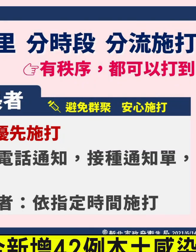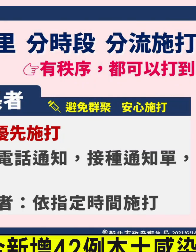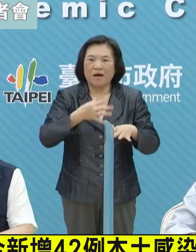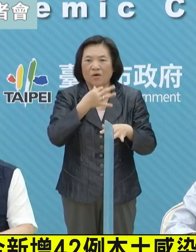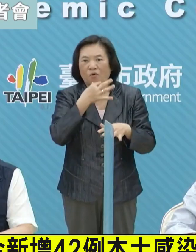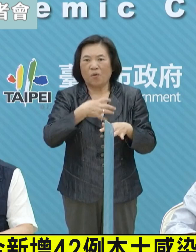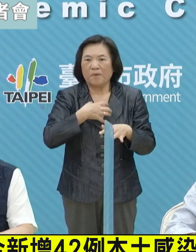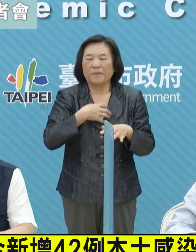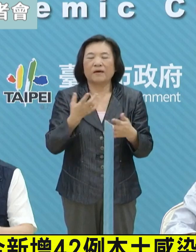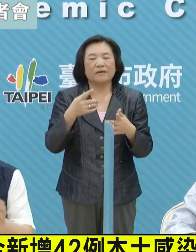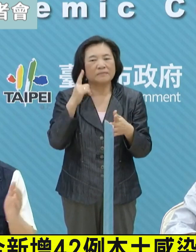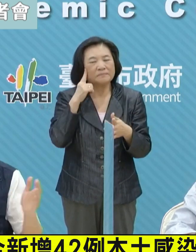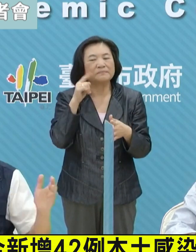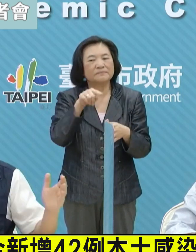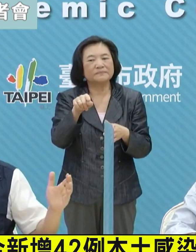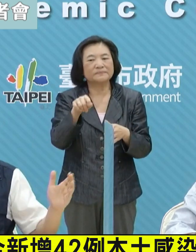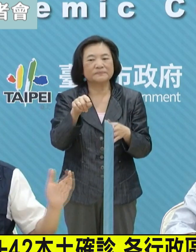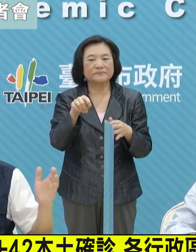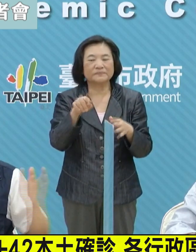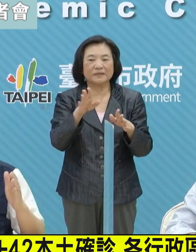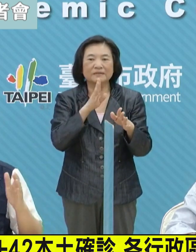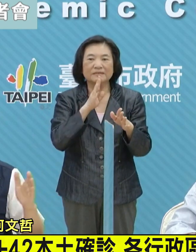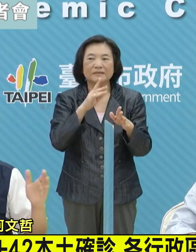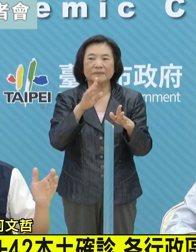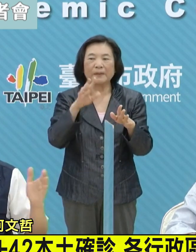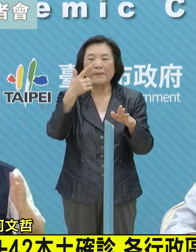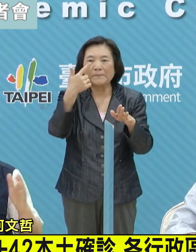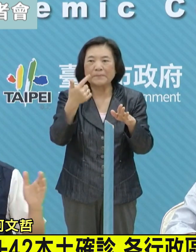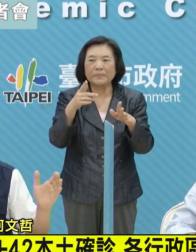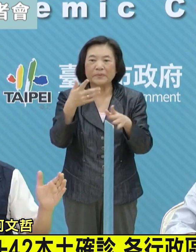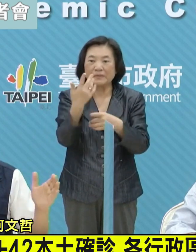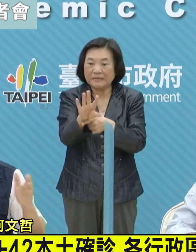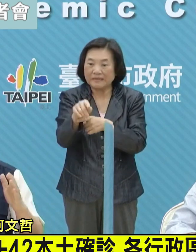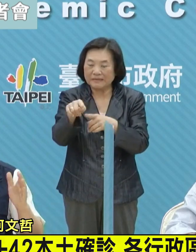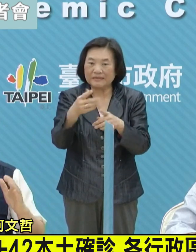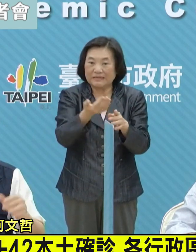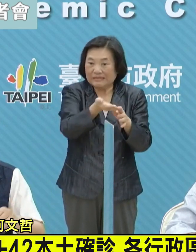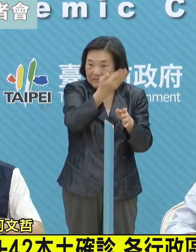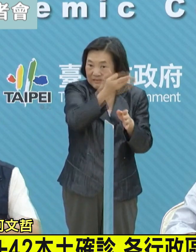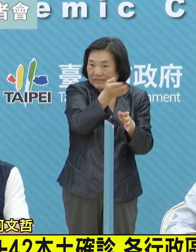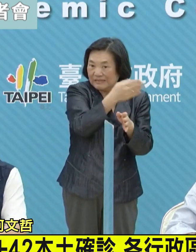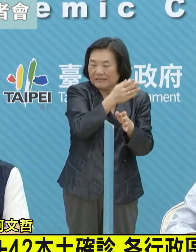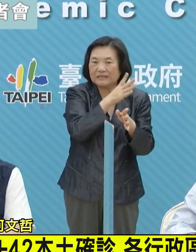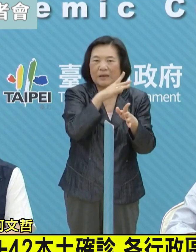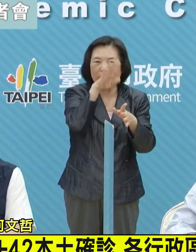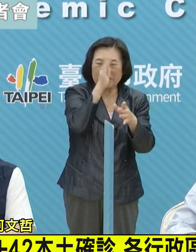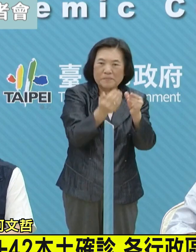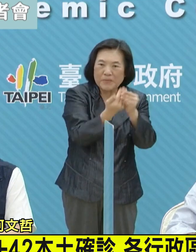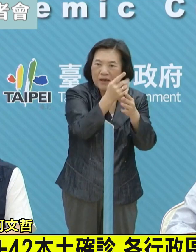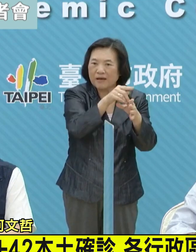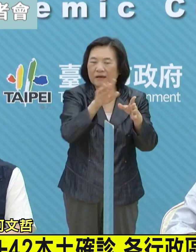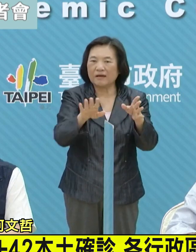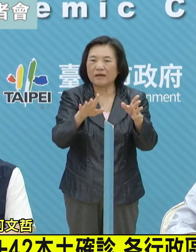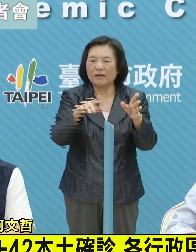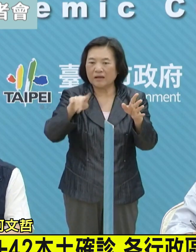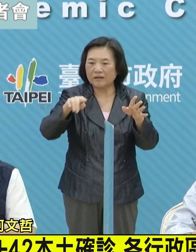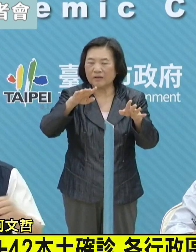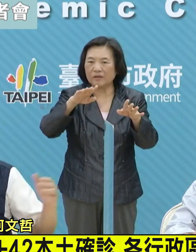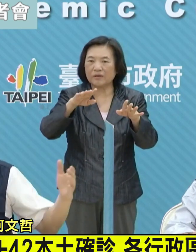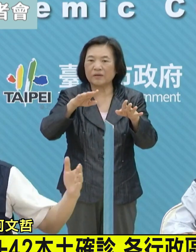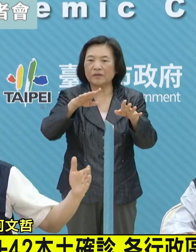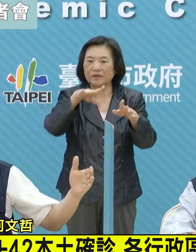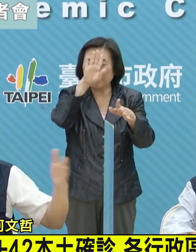明。 好，各位市民朋友。大家午安。今天中央公布的本土个案是